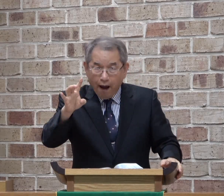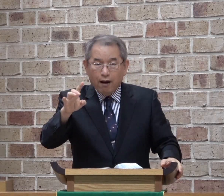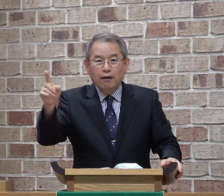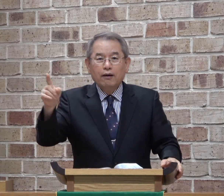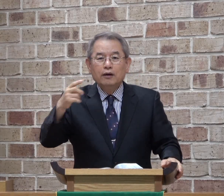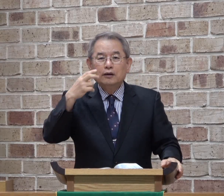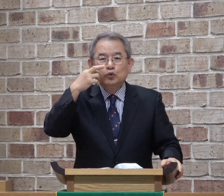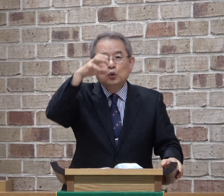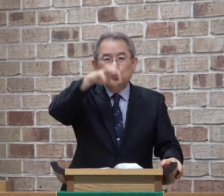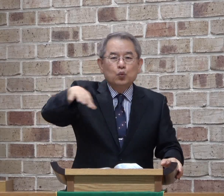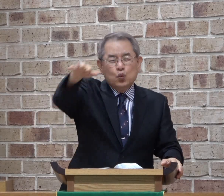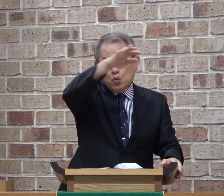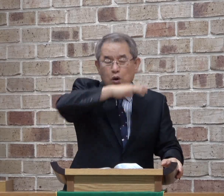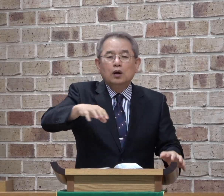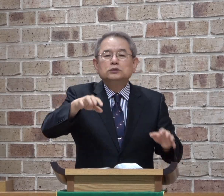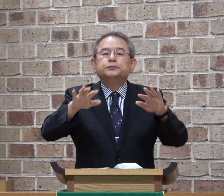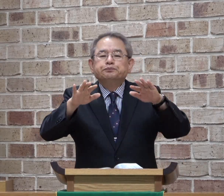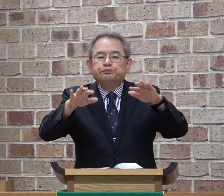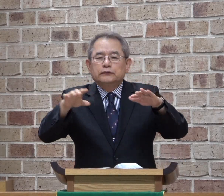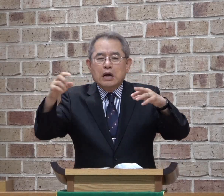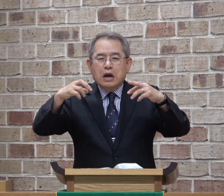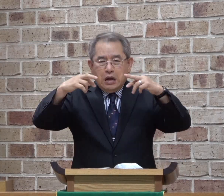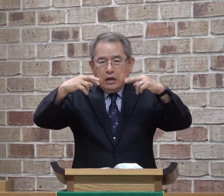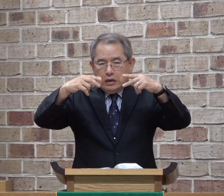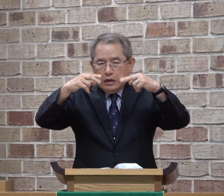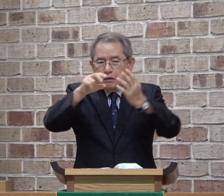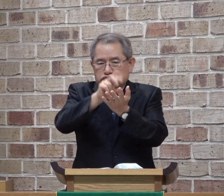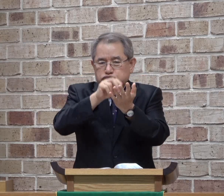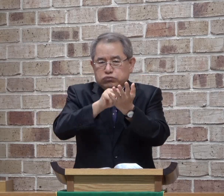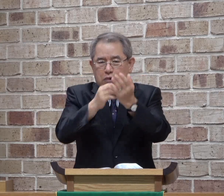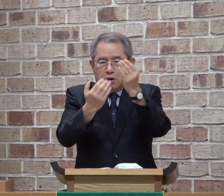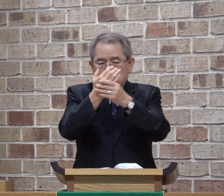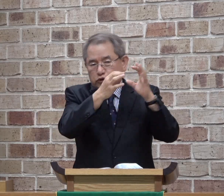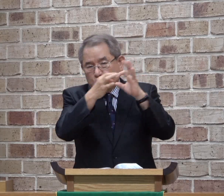지금까지도 공립학교 예배 금지 논란에 대해서 아직도 계속 분쟁 중에 있다고 합니다.